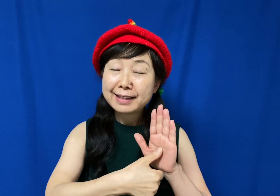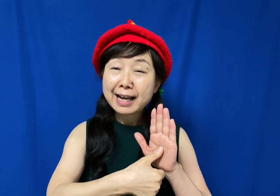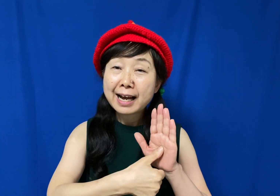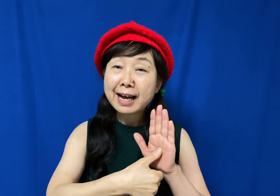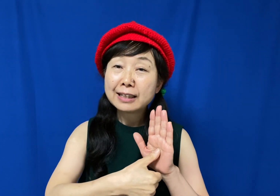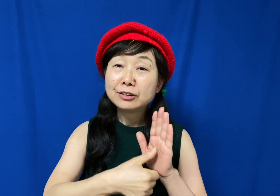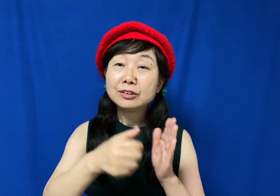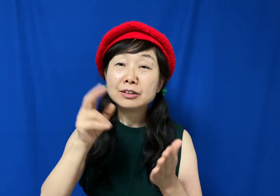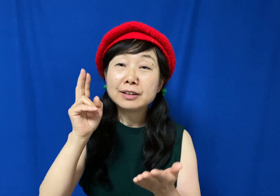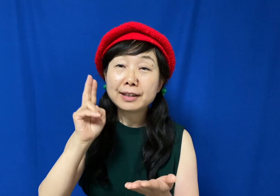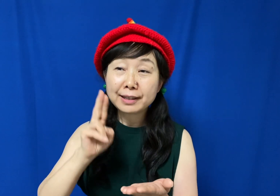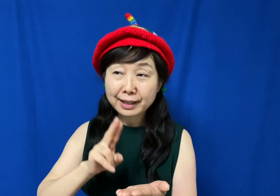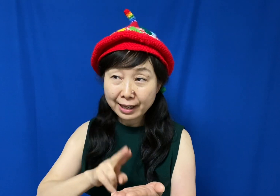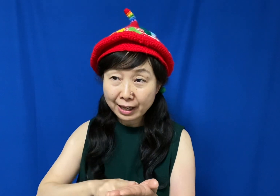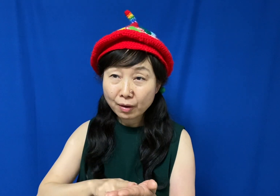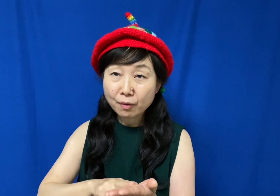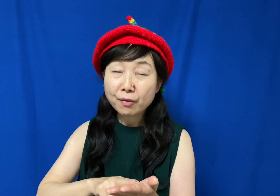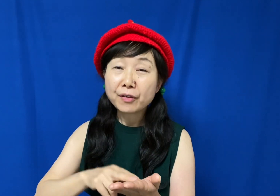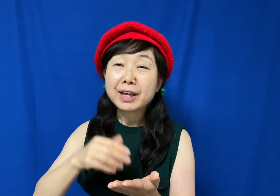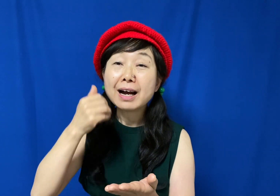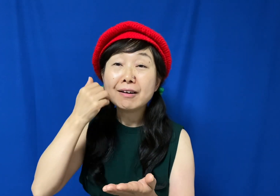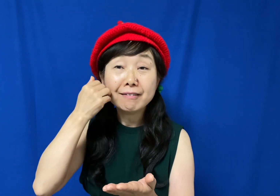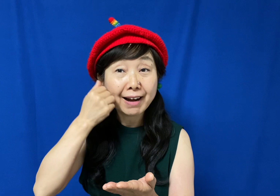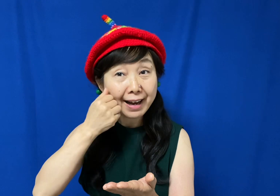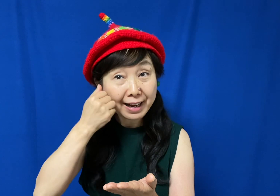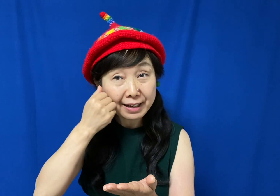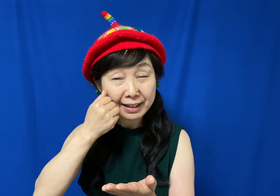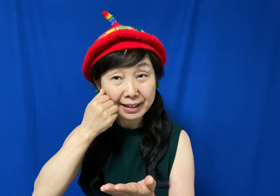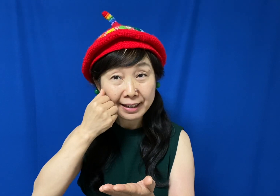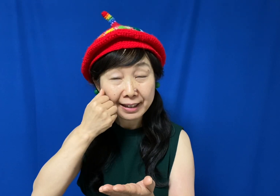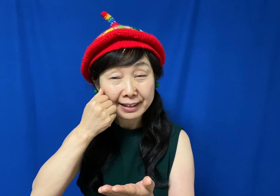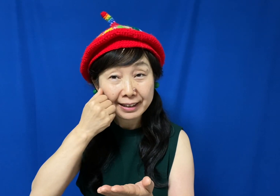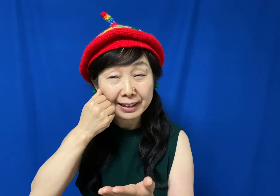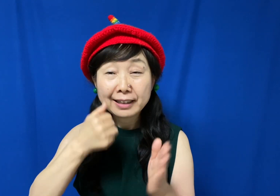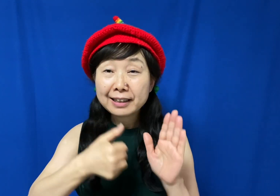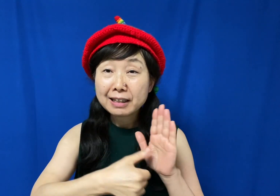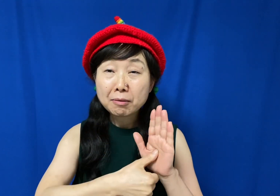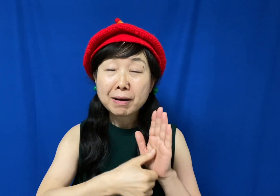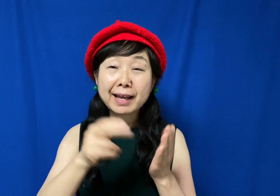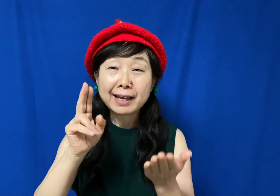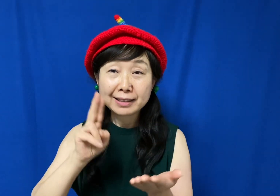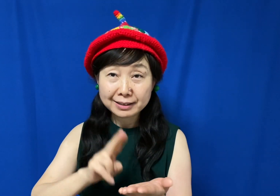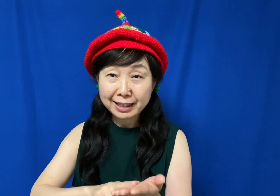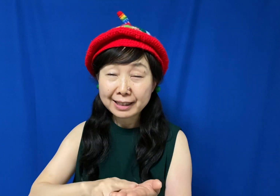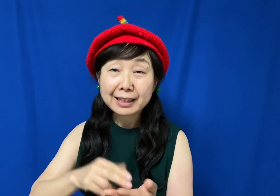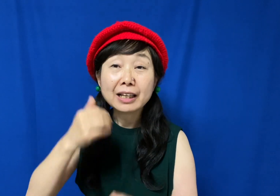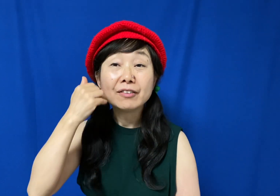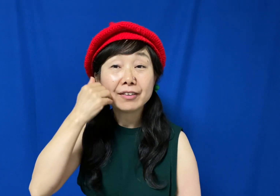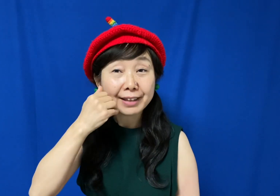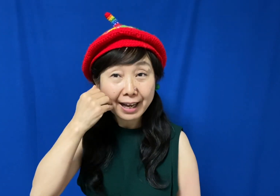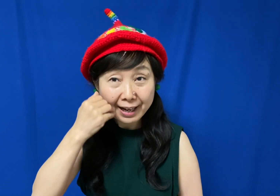名付け親は名前つけたの誰。